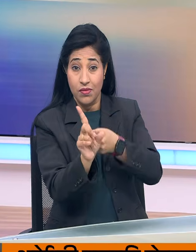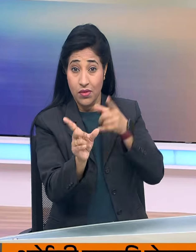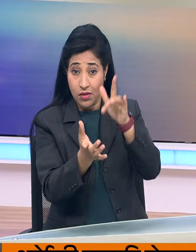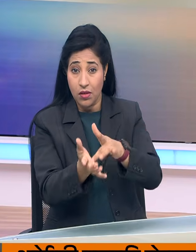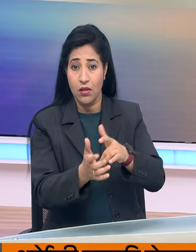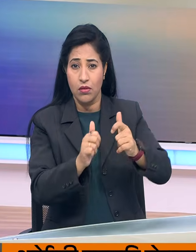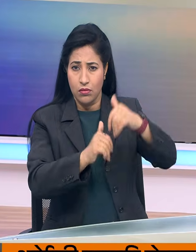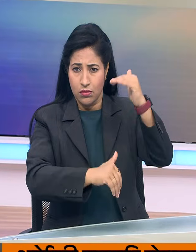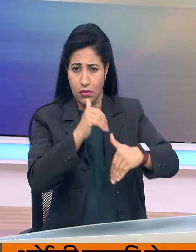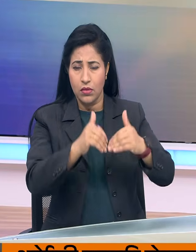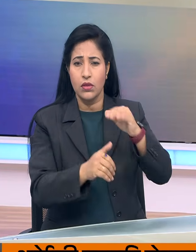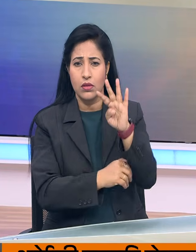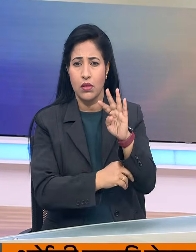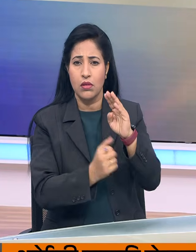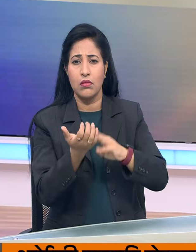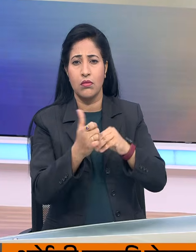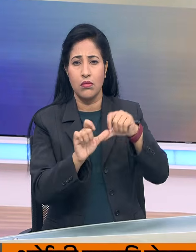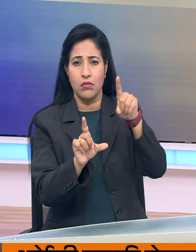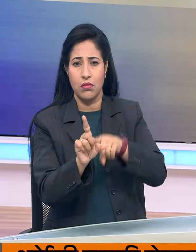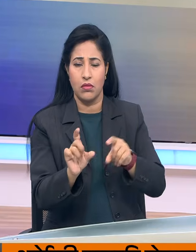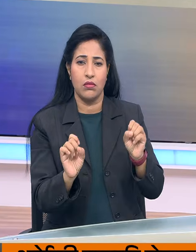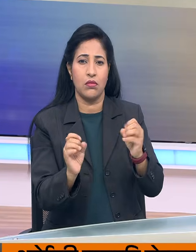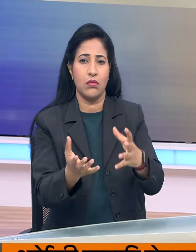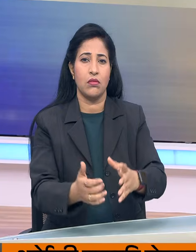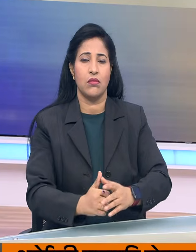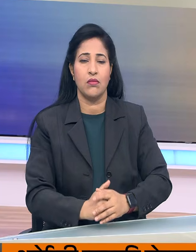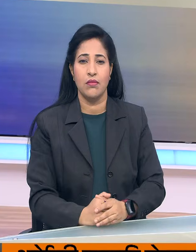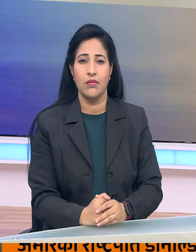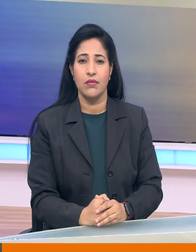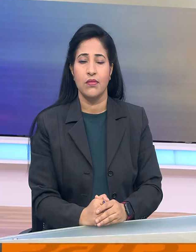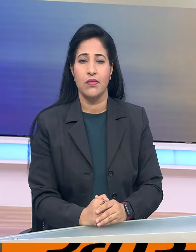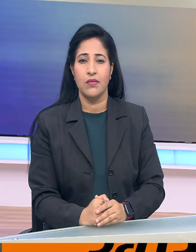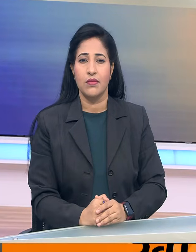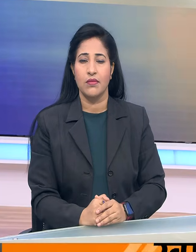के लिए मतगणना 4 मई को होगी।